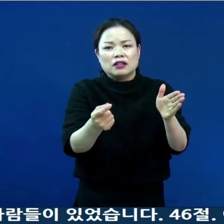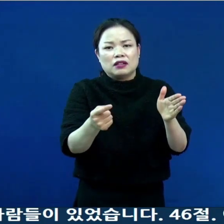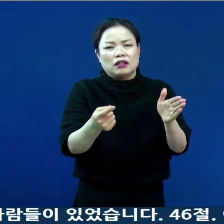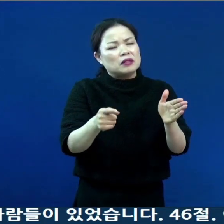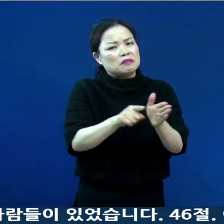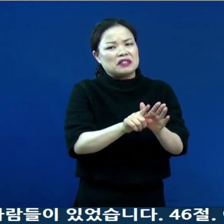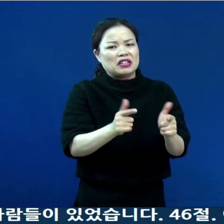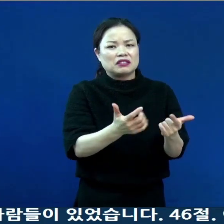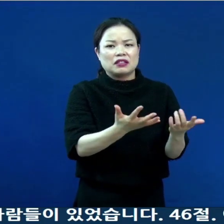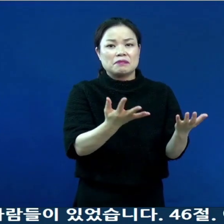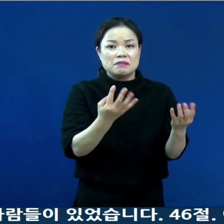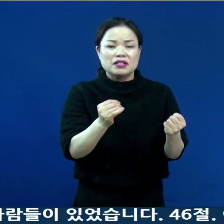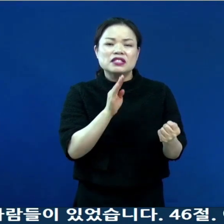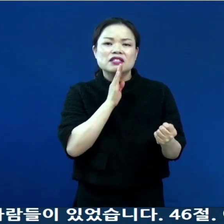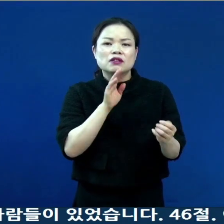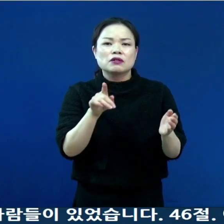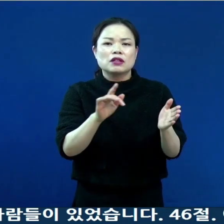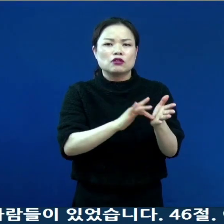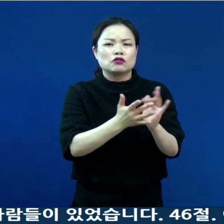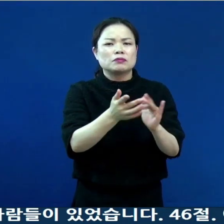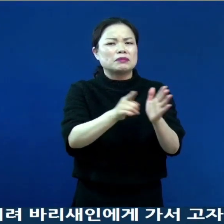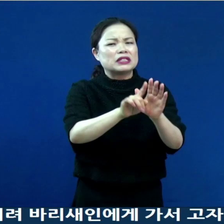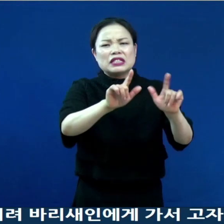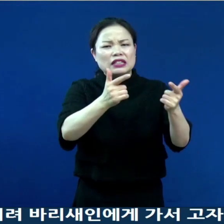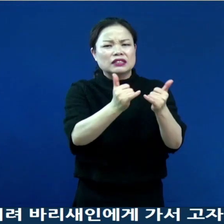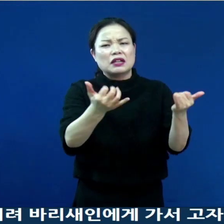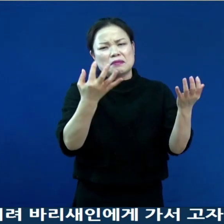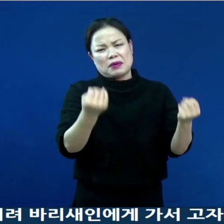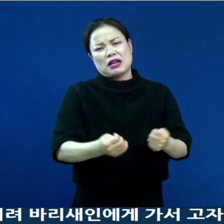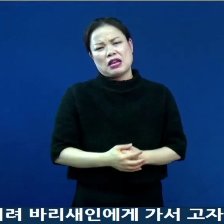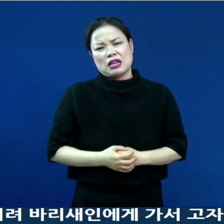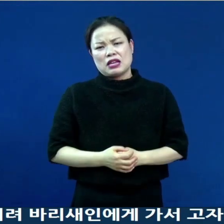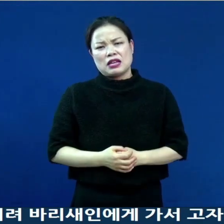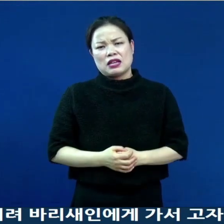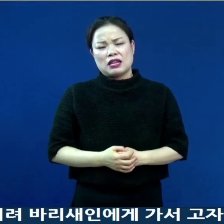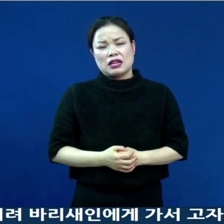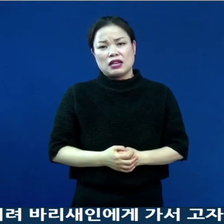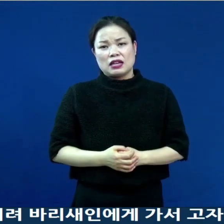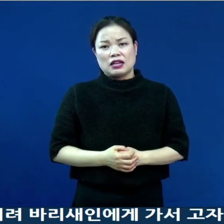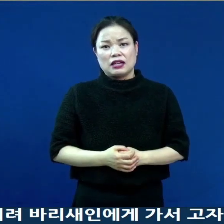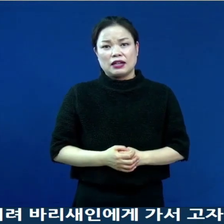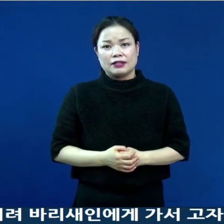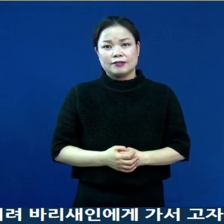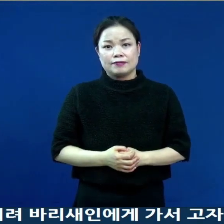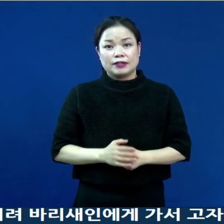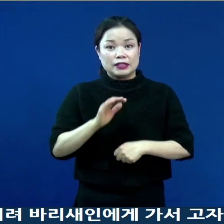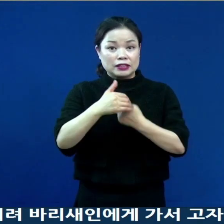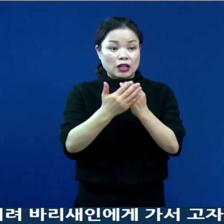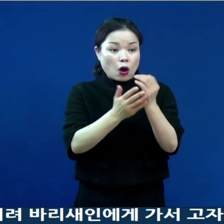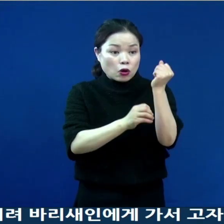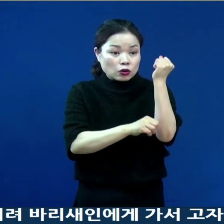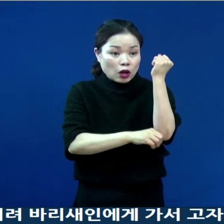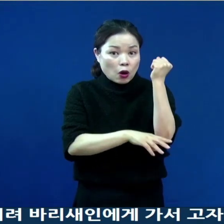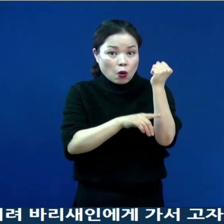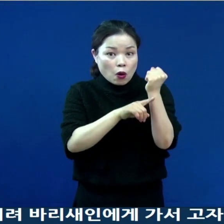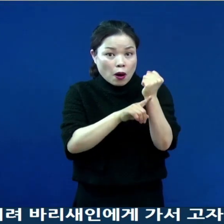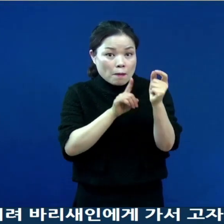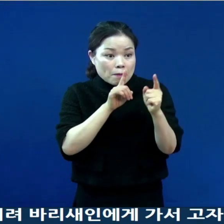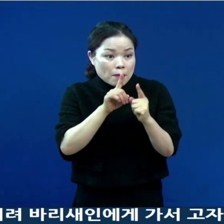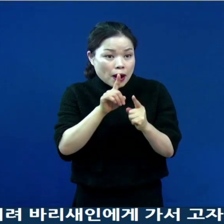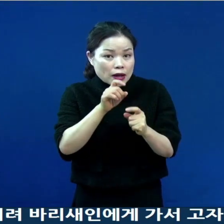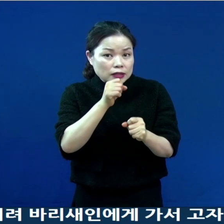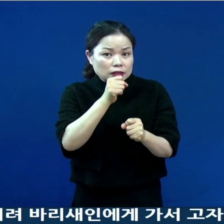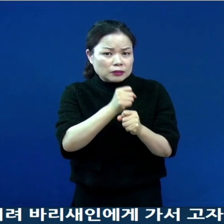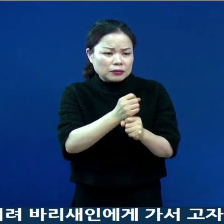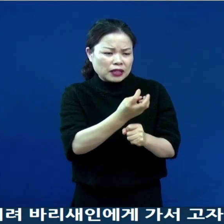많습니다. 실제로 안 믿는 사람이 더 많아요. 이거 성경의 원리입니다. 이 말씀의 씨가